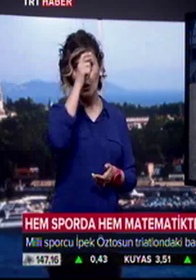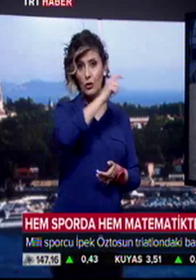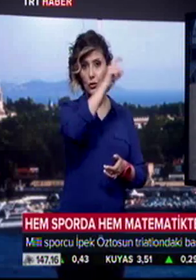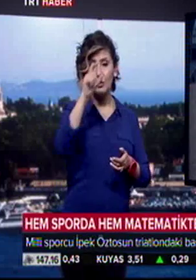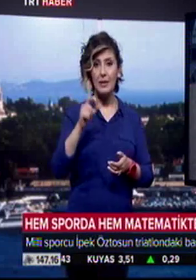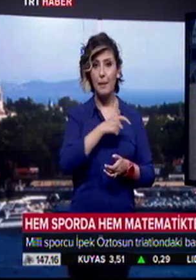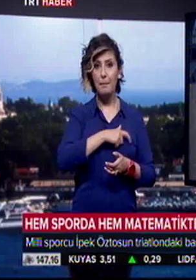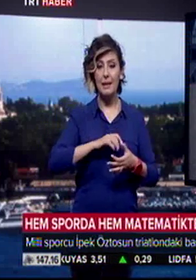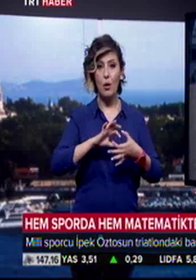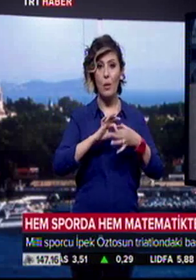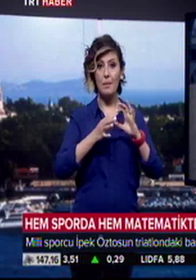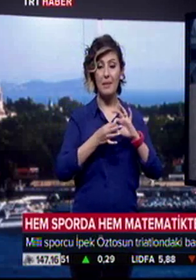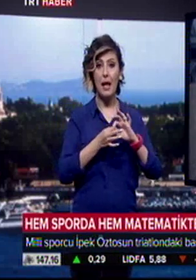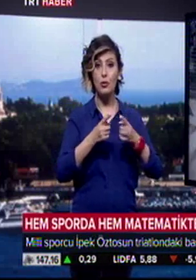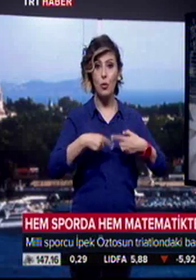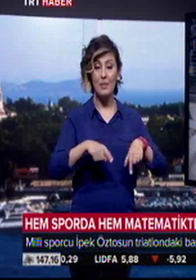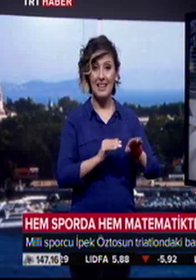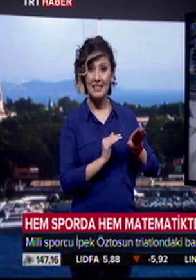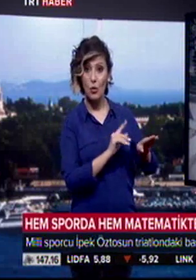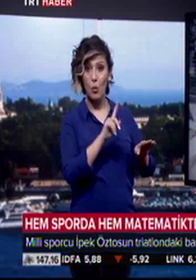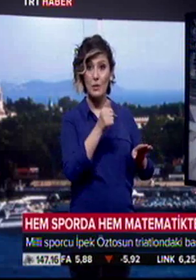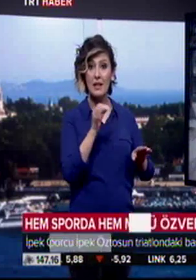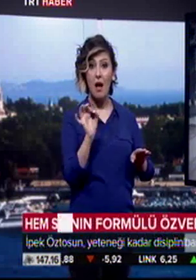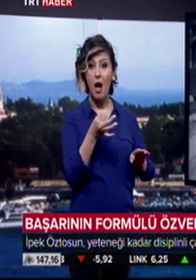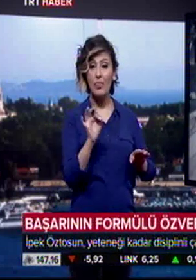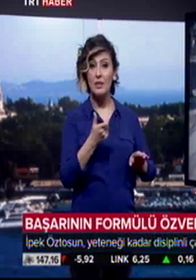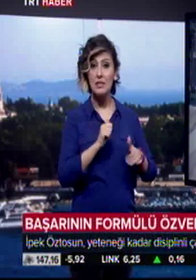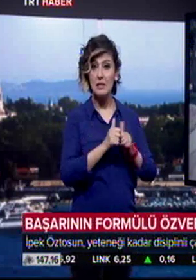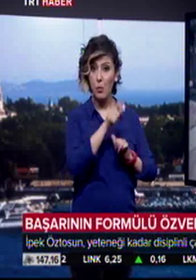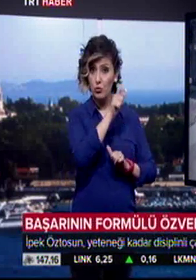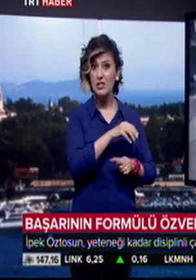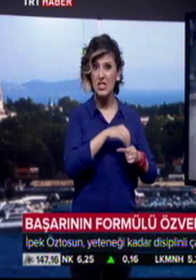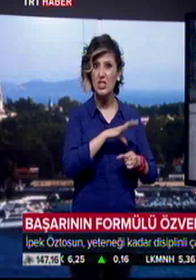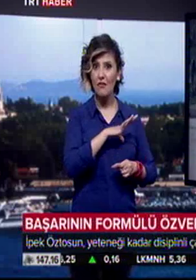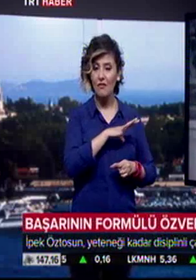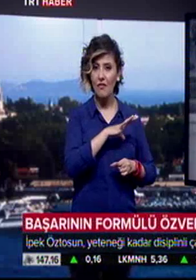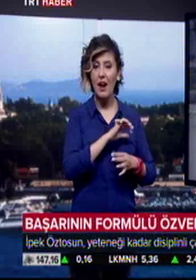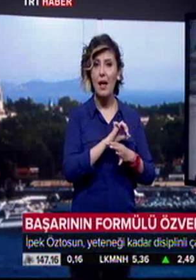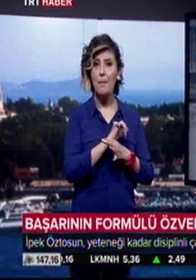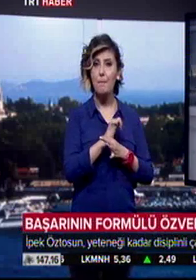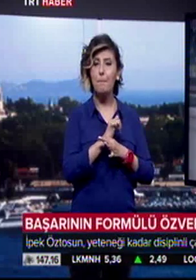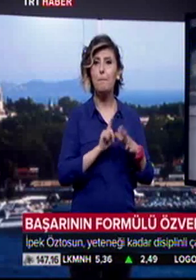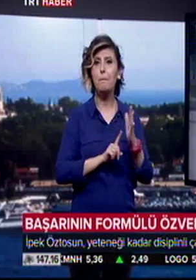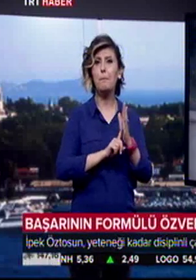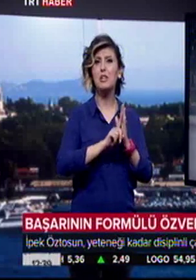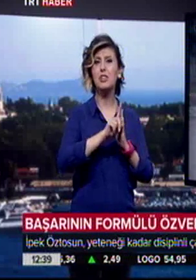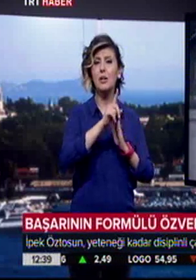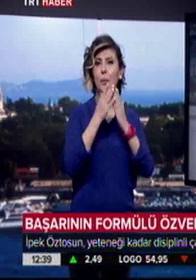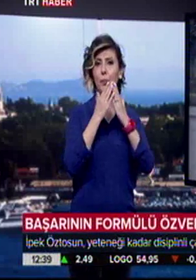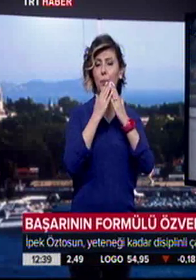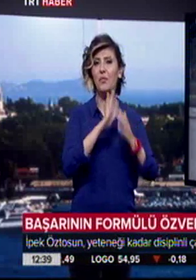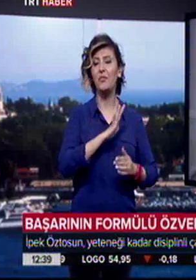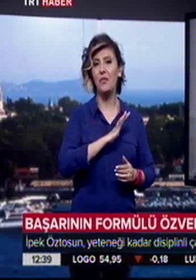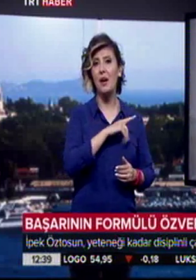Türkiye Milli Olimpiyat Komitesi'nin desteklediği 16 altın sporcu arasında yer alan İpek Öztosun akademik başarılarıyla da göz